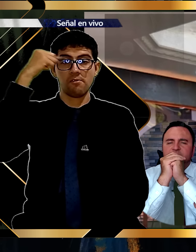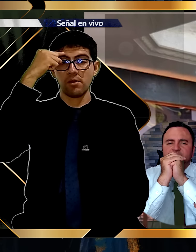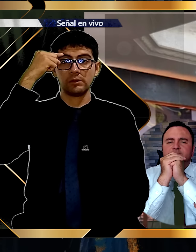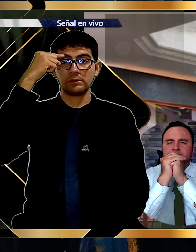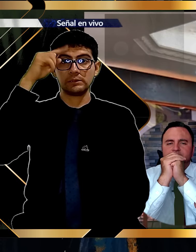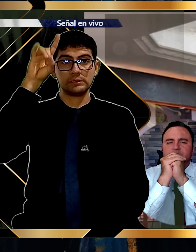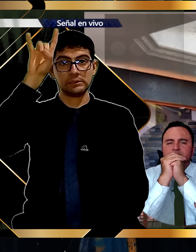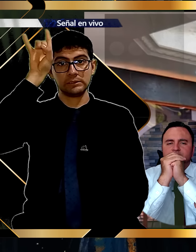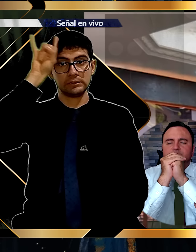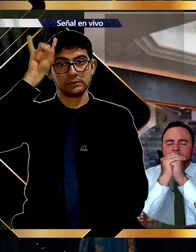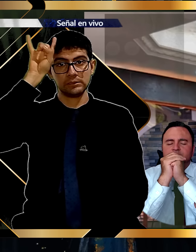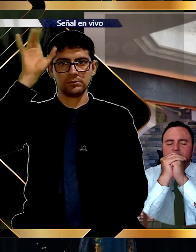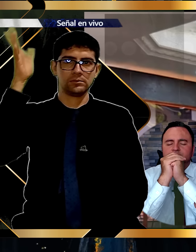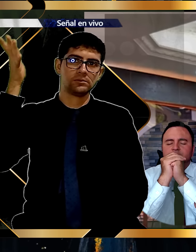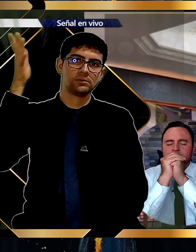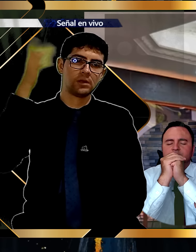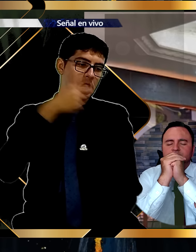Que haga lo que quiera.